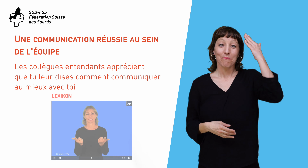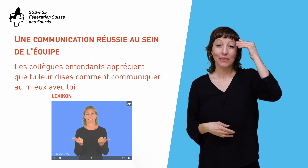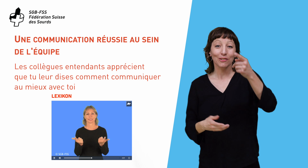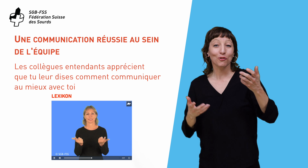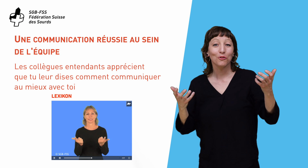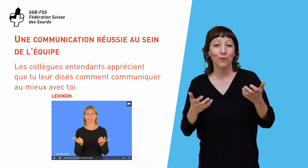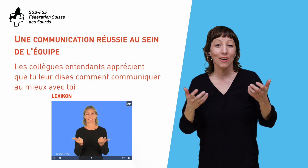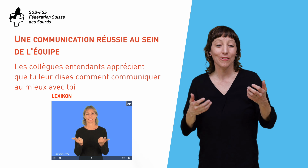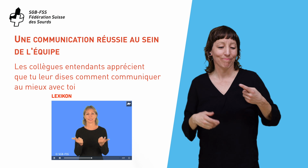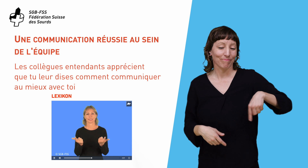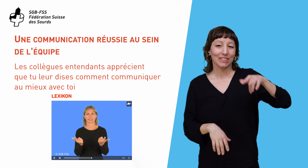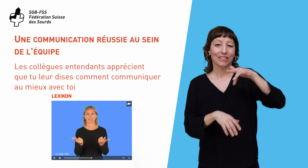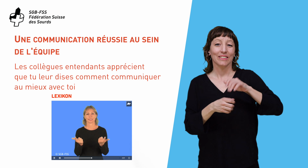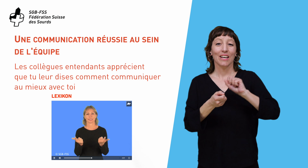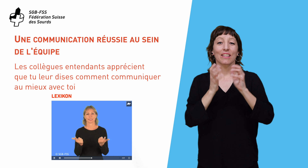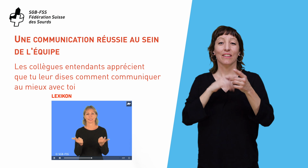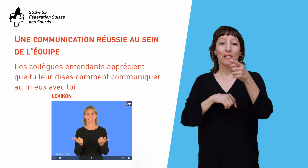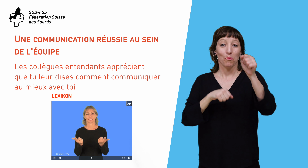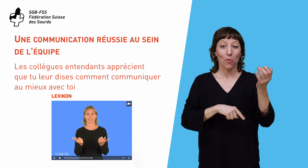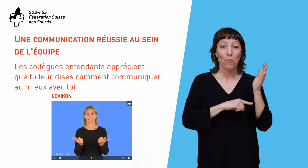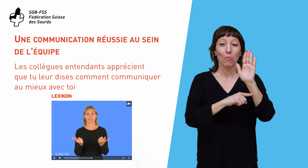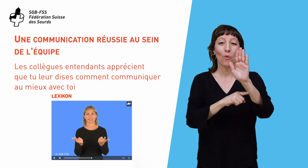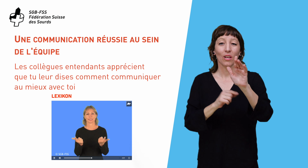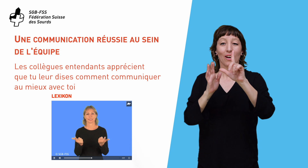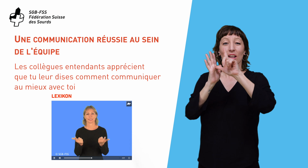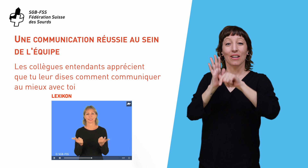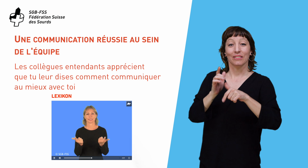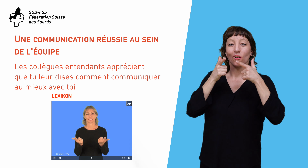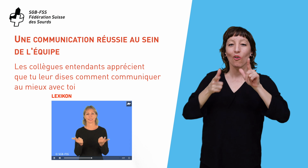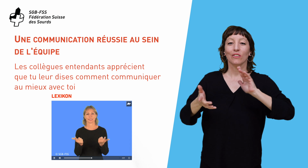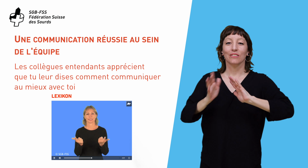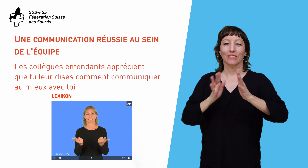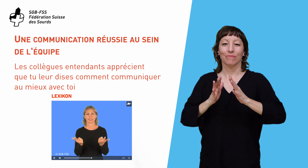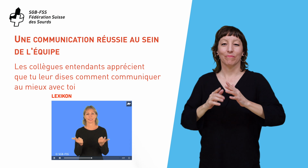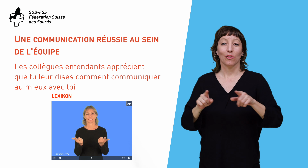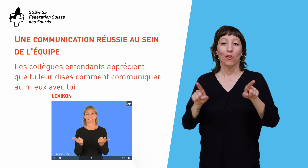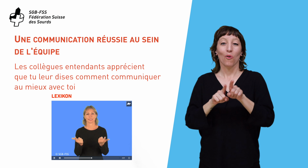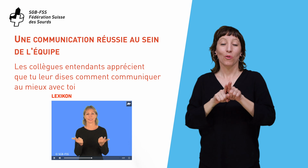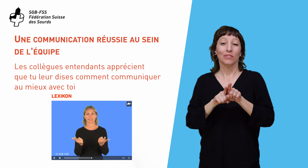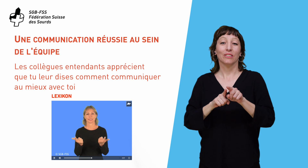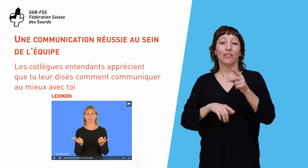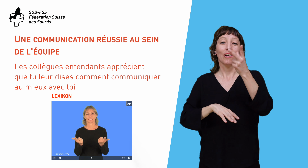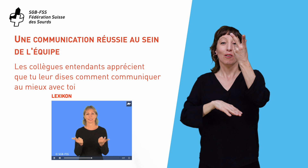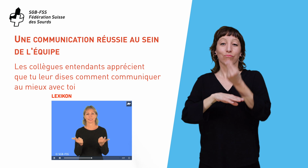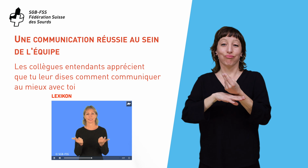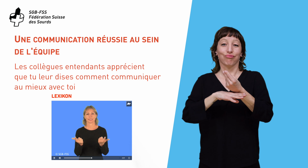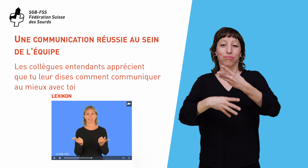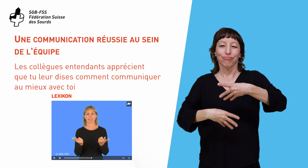Si tu le souhaites, tu peux leur indiquer notre lexique en ligne de la langue des signes ainsi que l'application